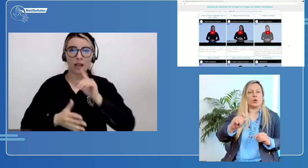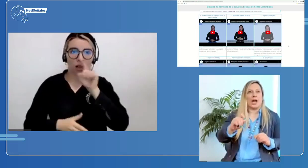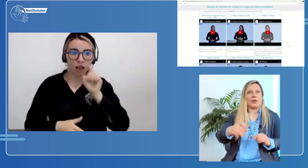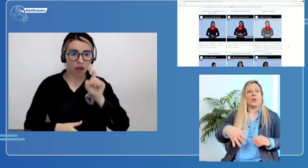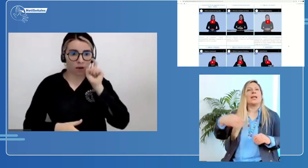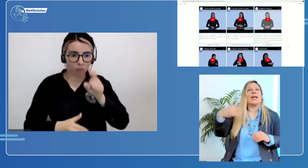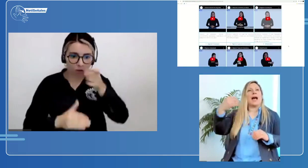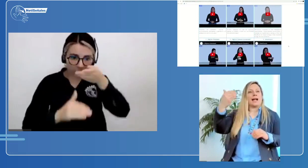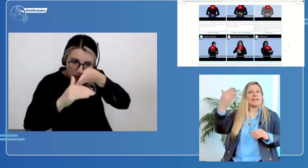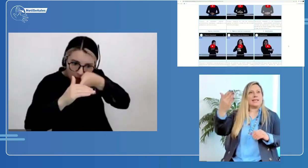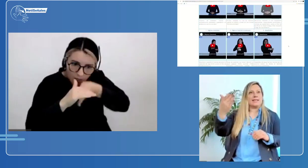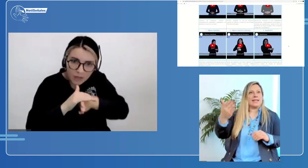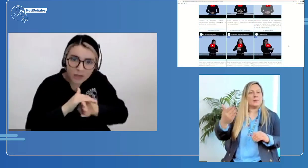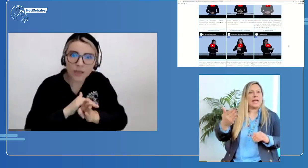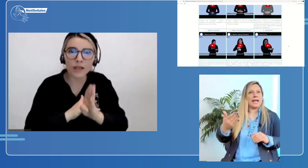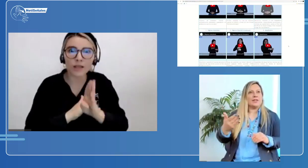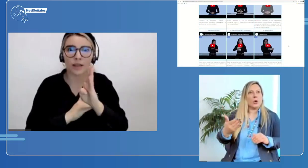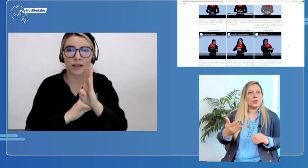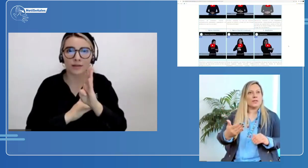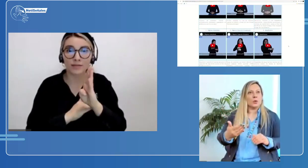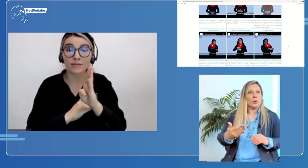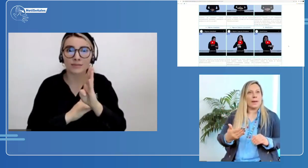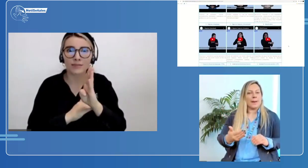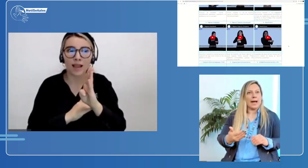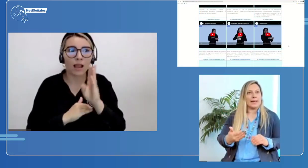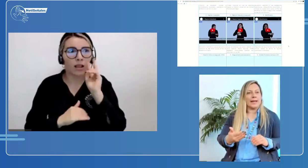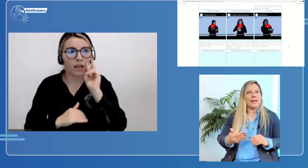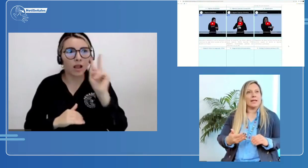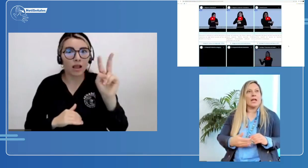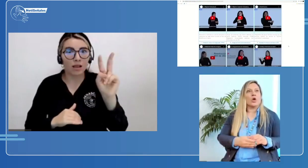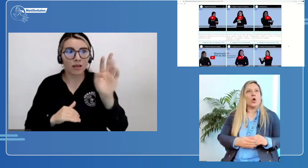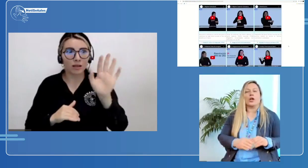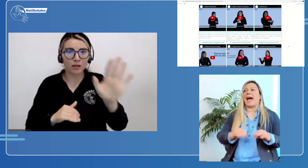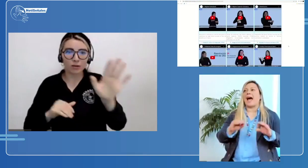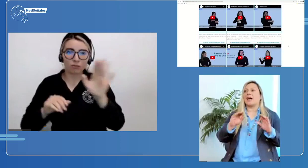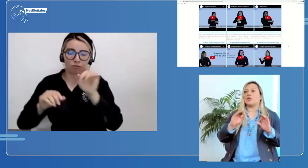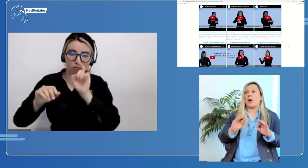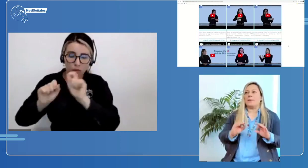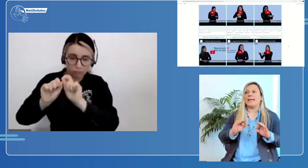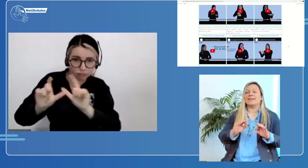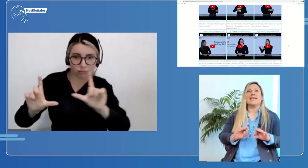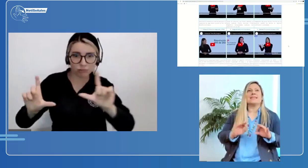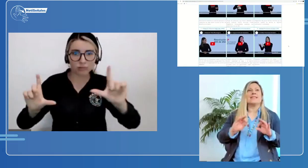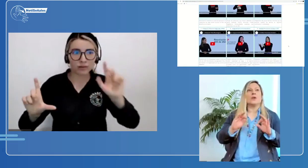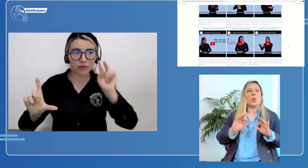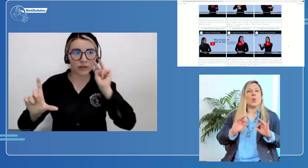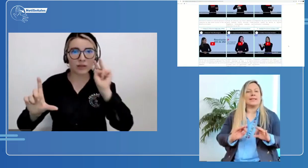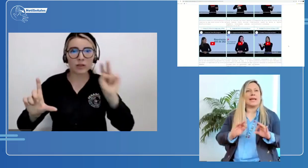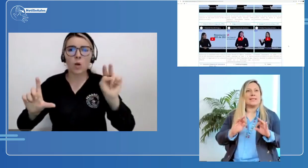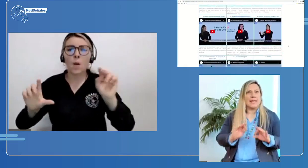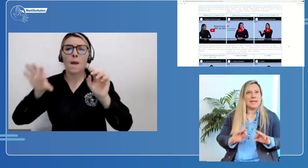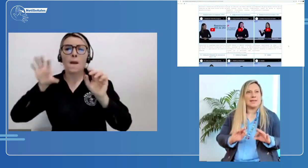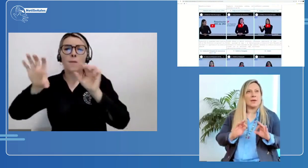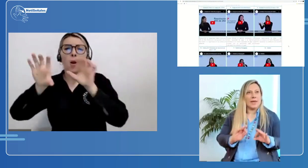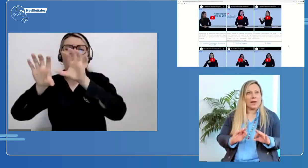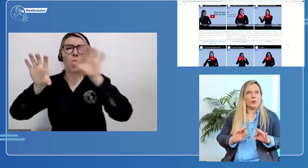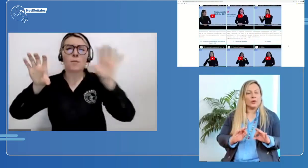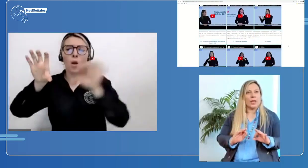glosario. Aquí se despliega entonces una página con actualmente 57 videos